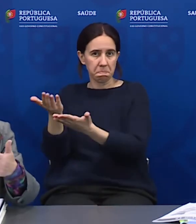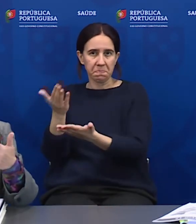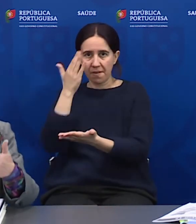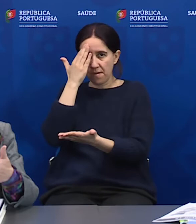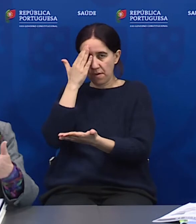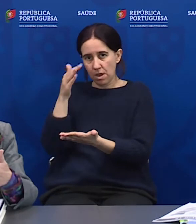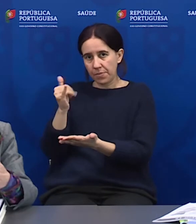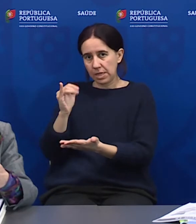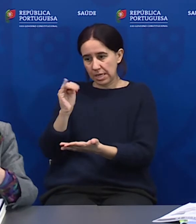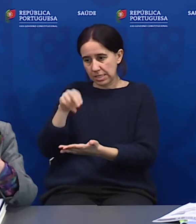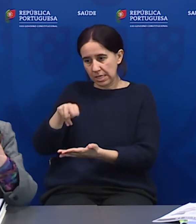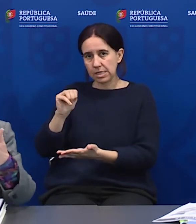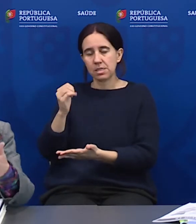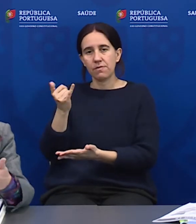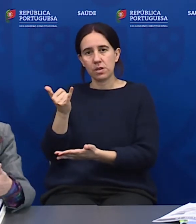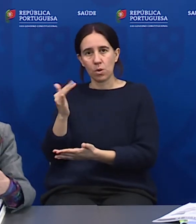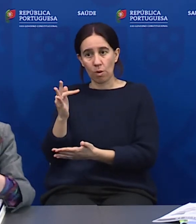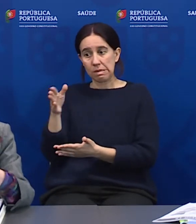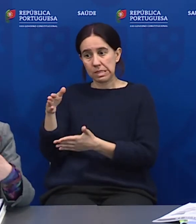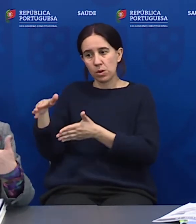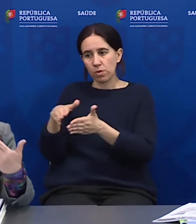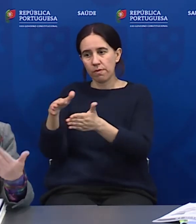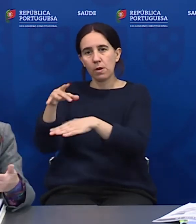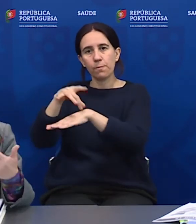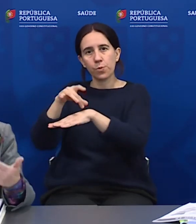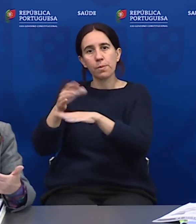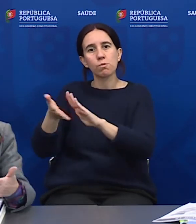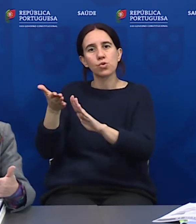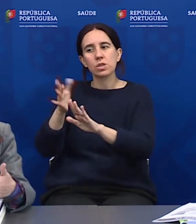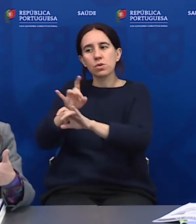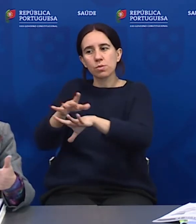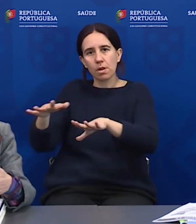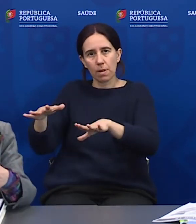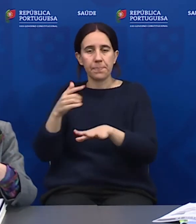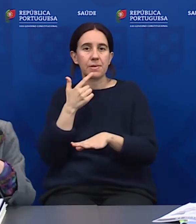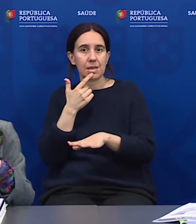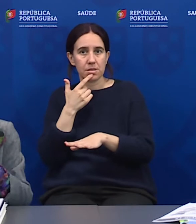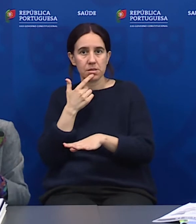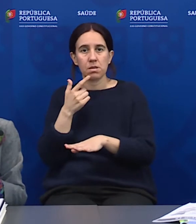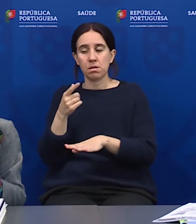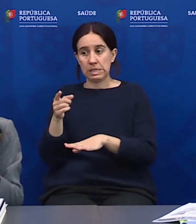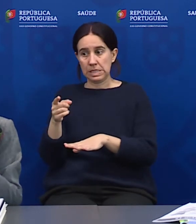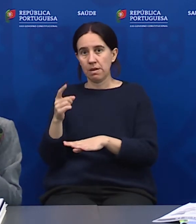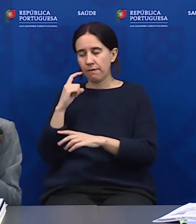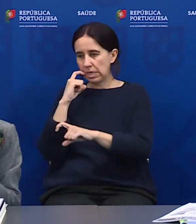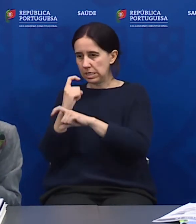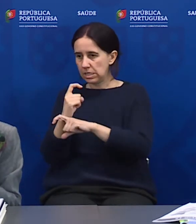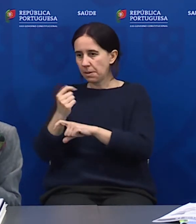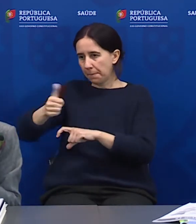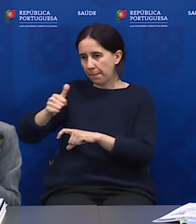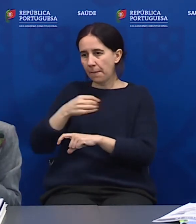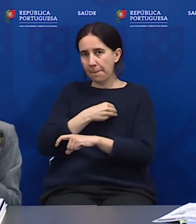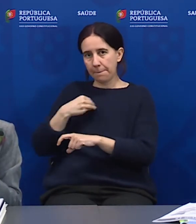princípio será a SNS 24, encaminha estes doentes para uma urgência hospitalar, ou seja, para serem vistos por um médico